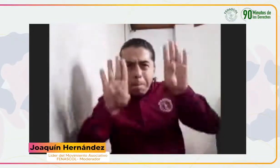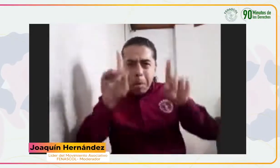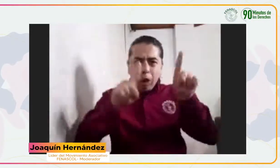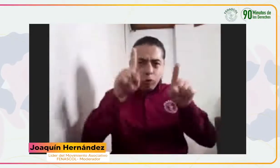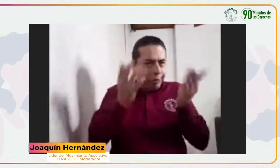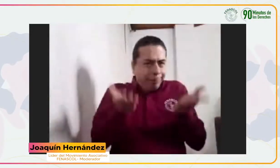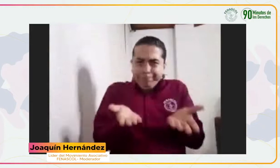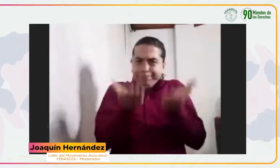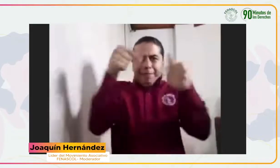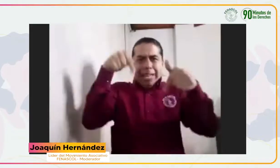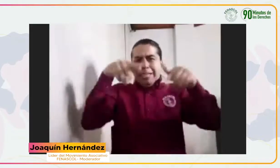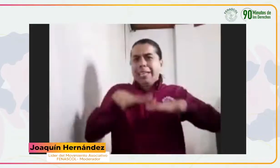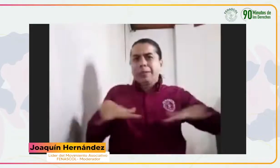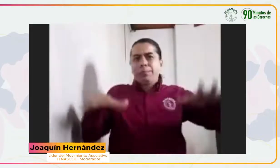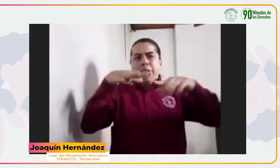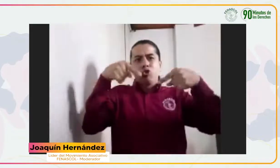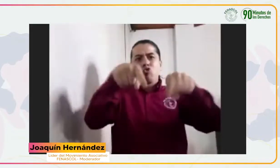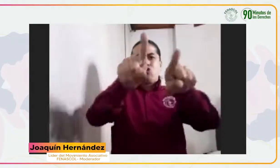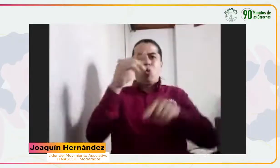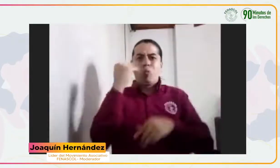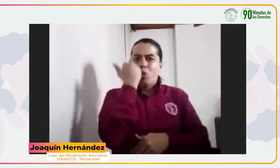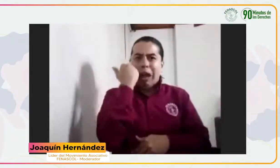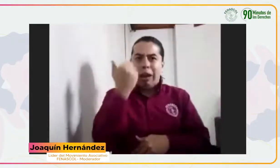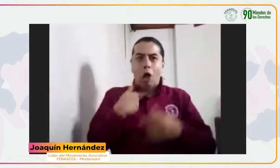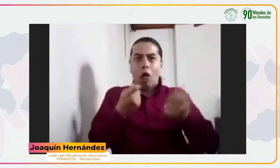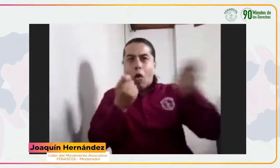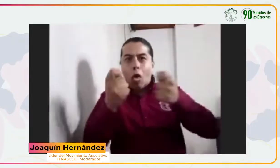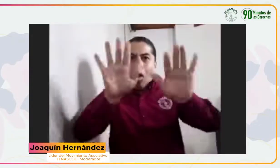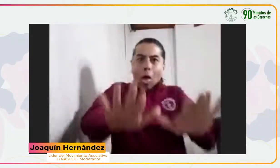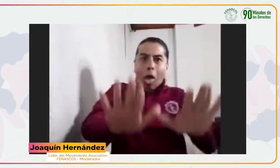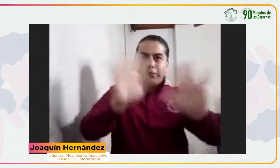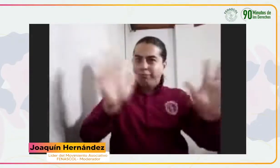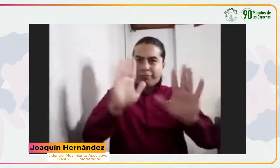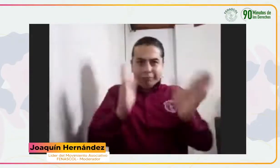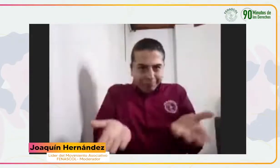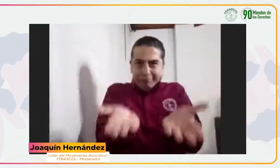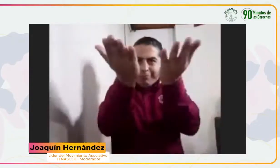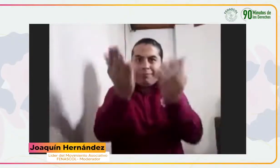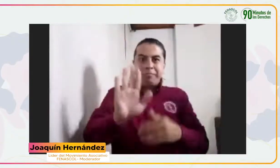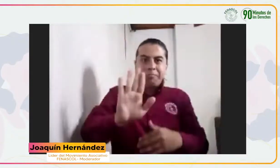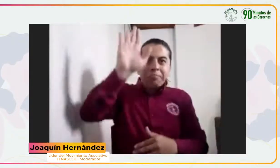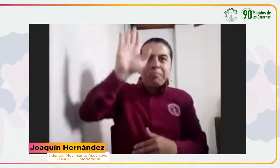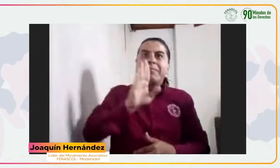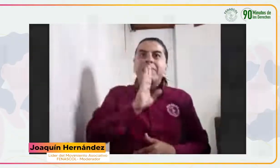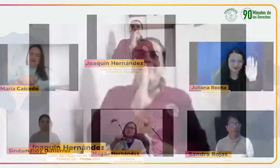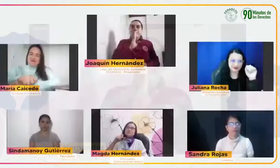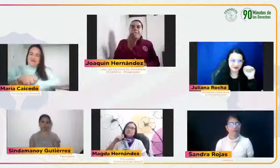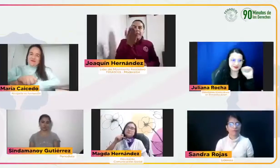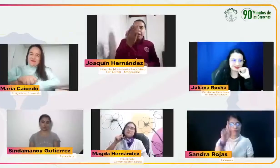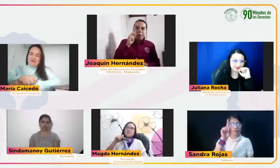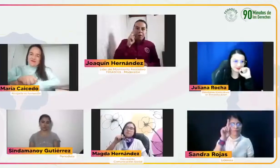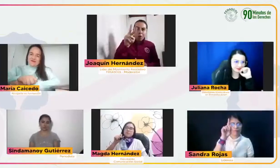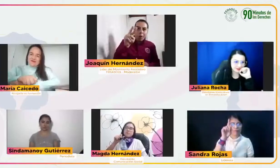hemos visto y destacado en esta noche. Entonces, sea este espacio manejado y también controlado por